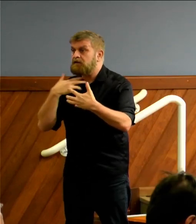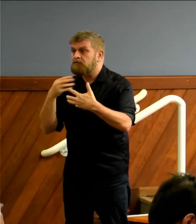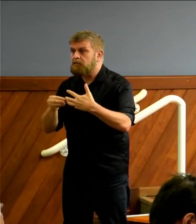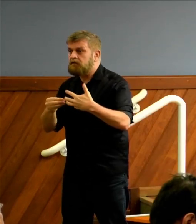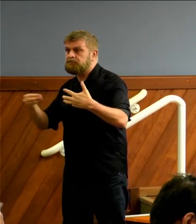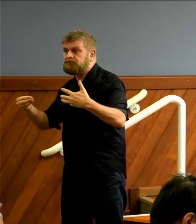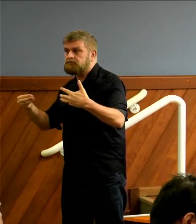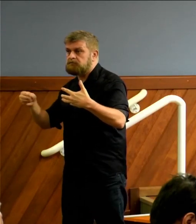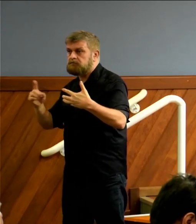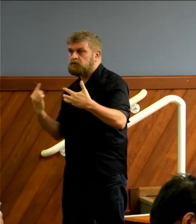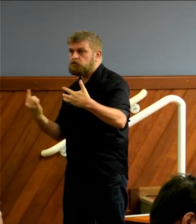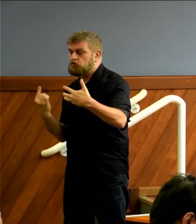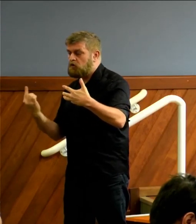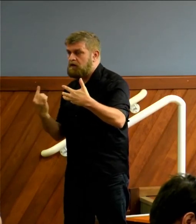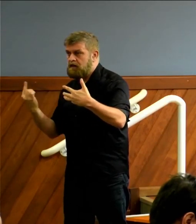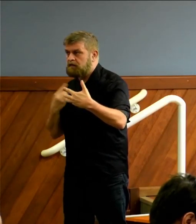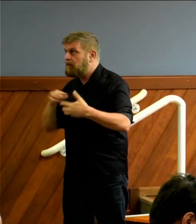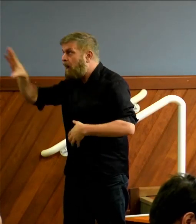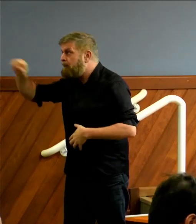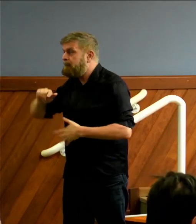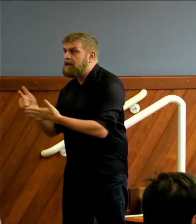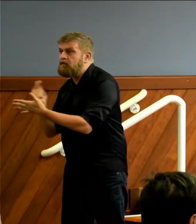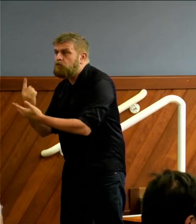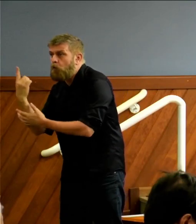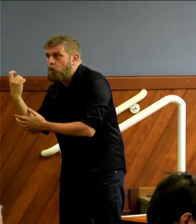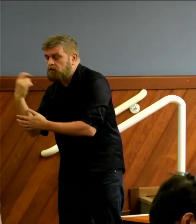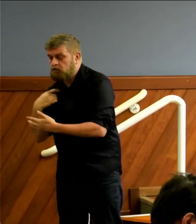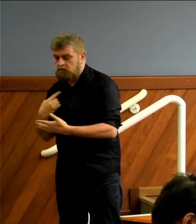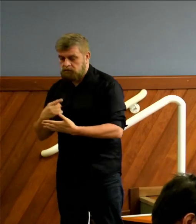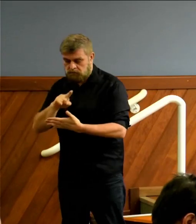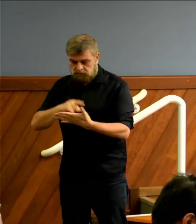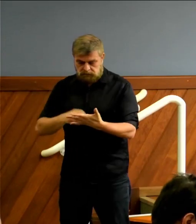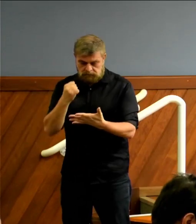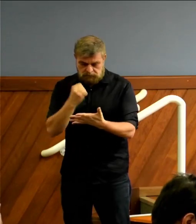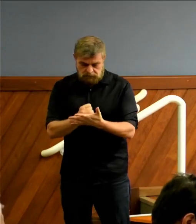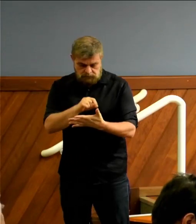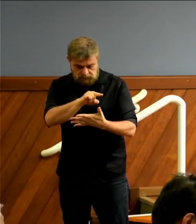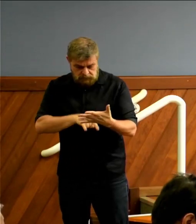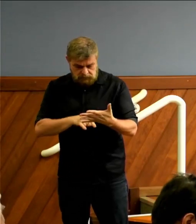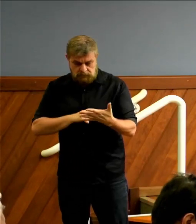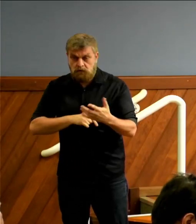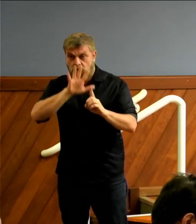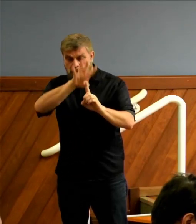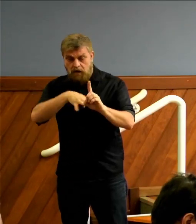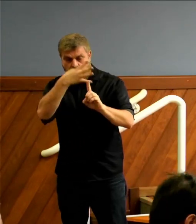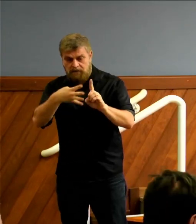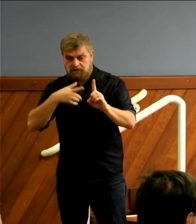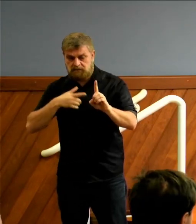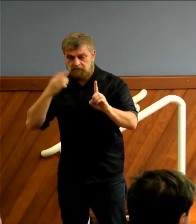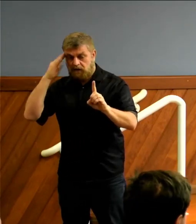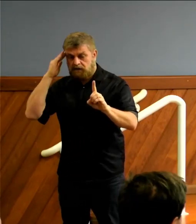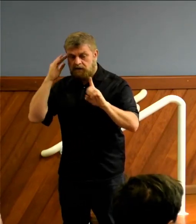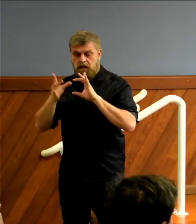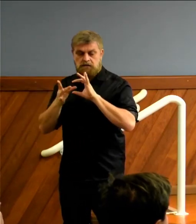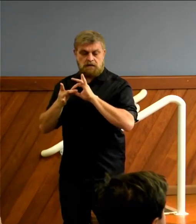livrinho da biblioteca, que fica lá assim e você vai pegar só ele. Não. Quando você analisa um recibo ou uma homenagem, você tem que entender o